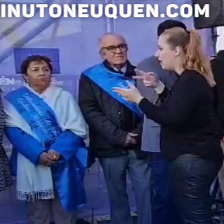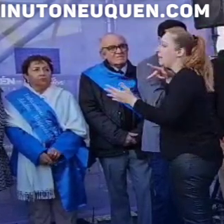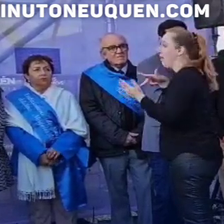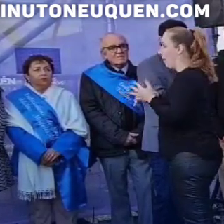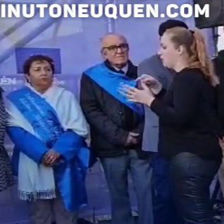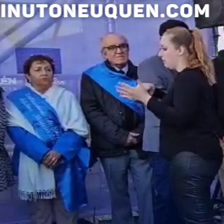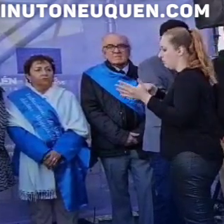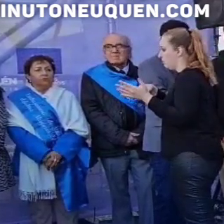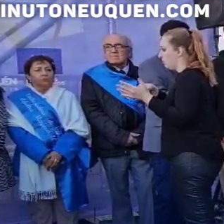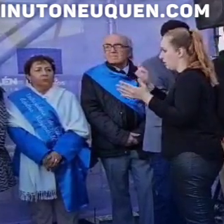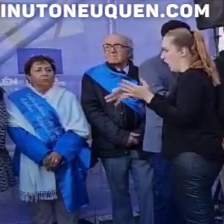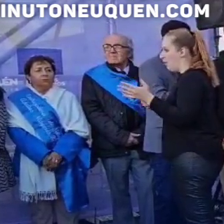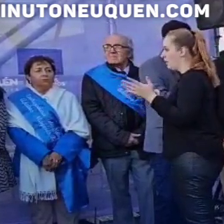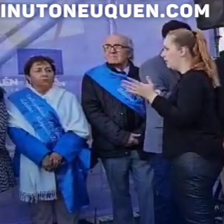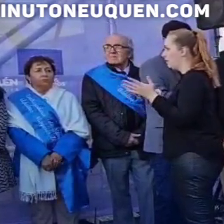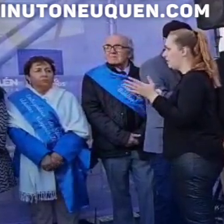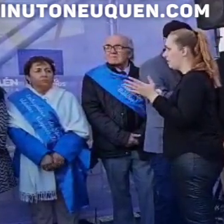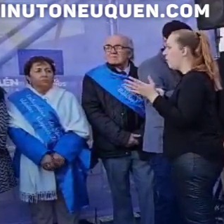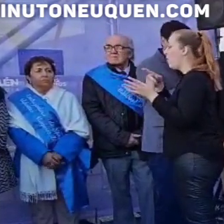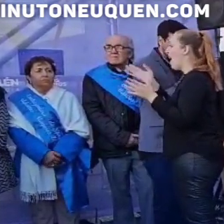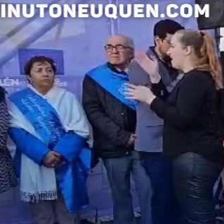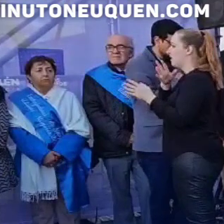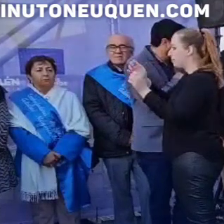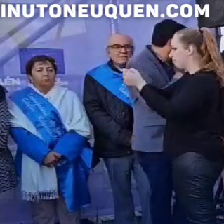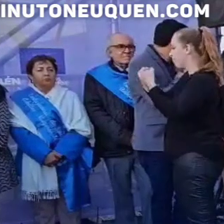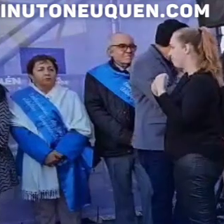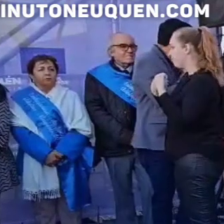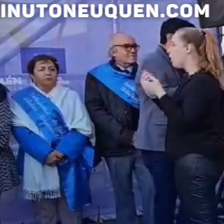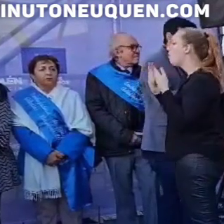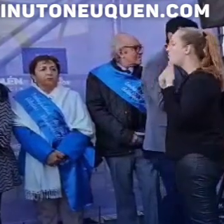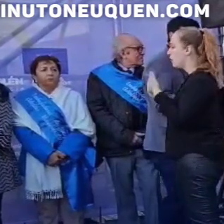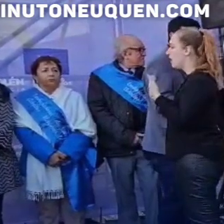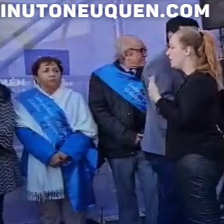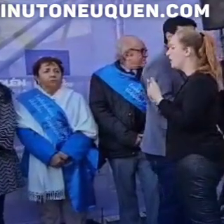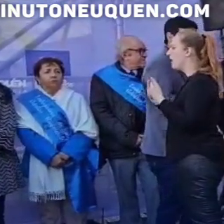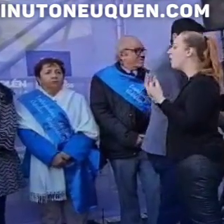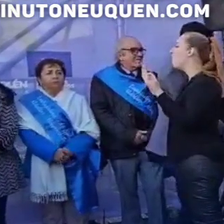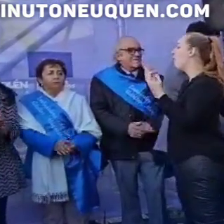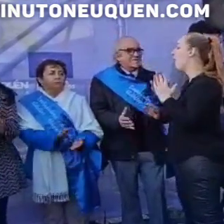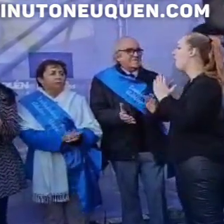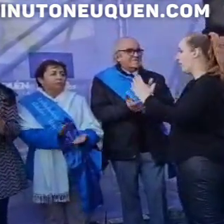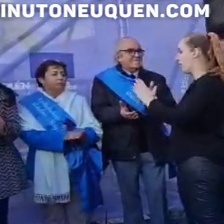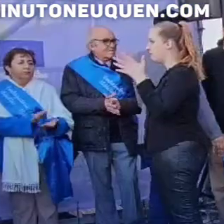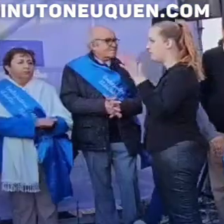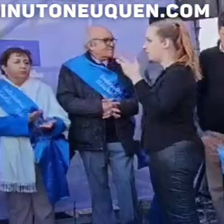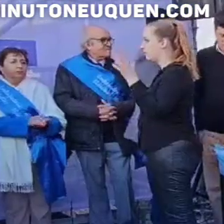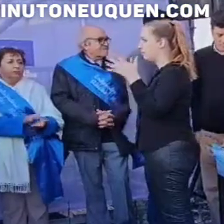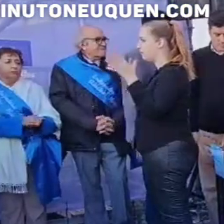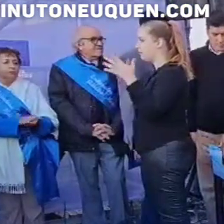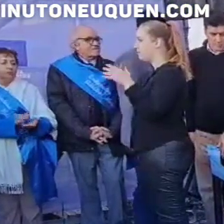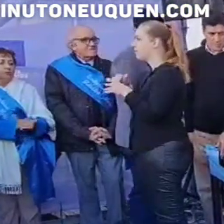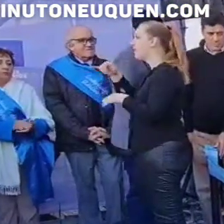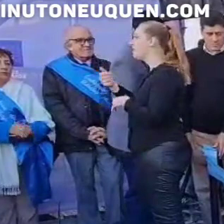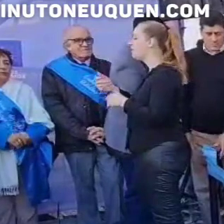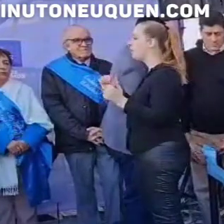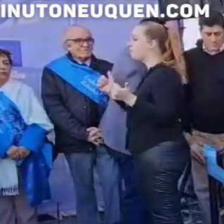transparentaron cuando estaban ocultas y clandestinas. Muchas gracias y buena feria. A invitar a